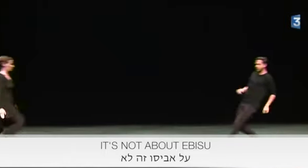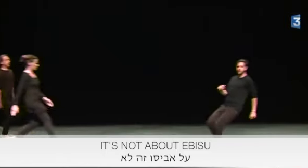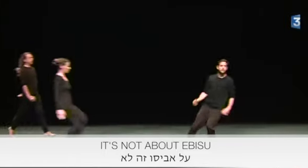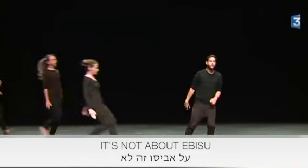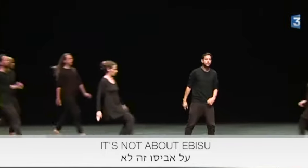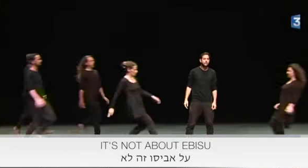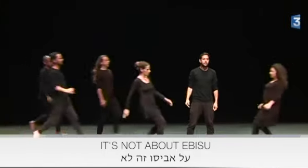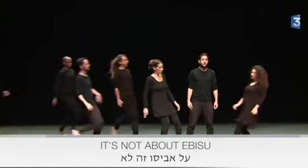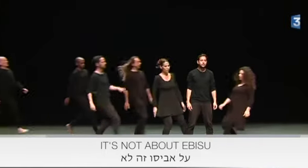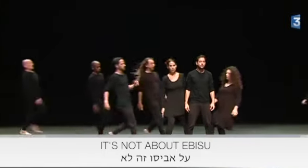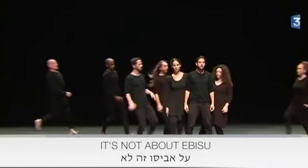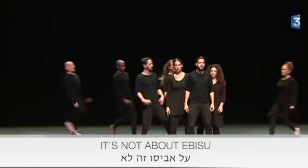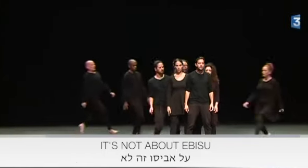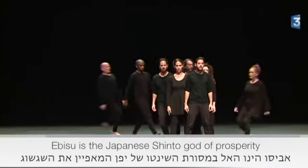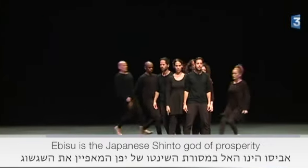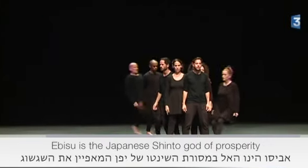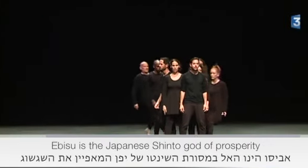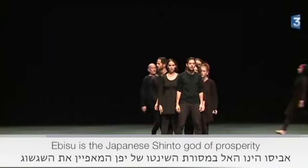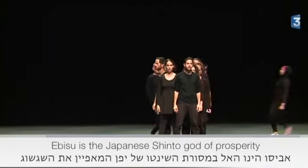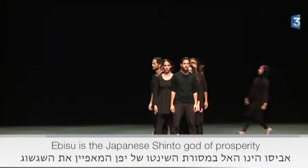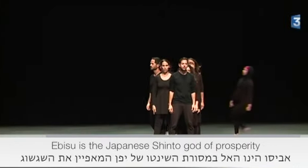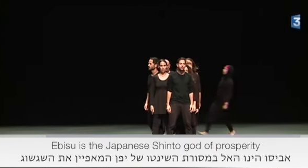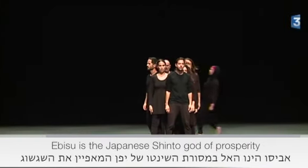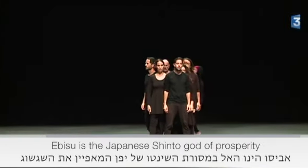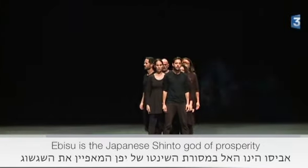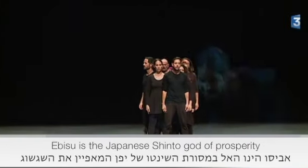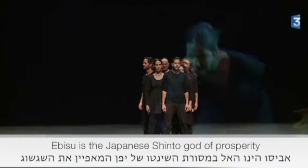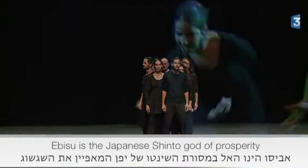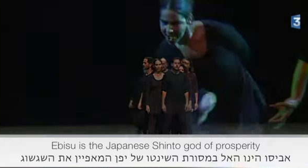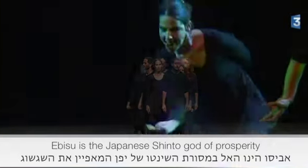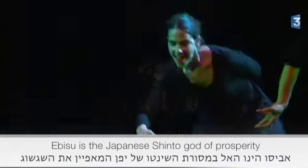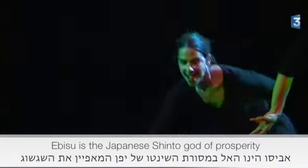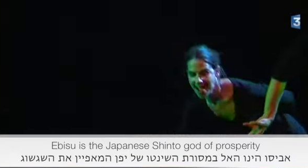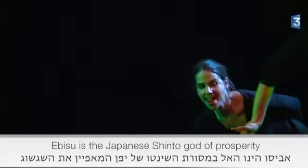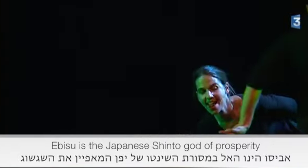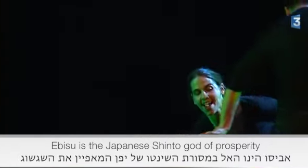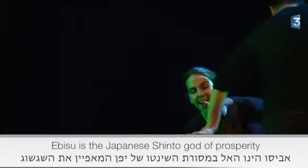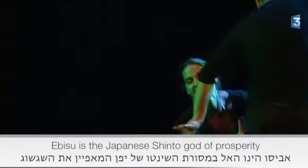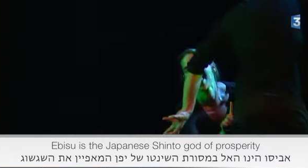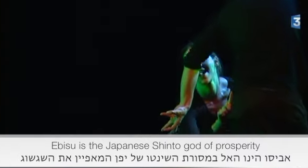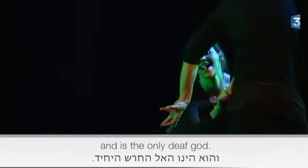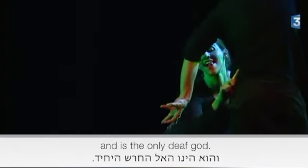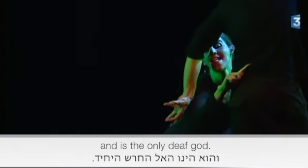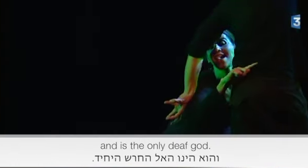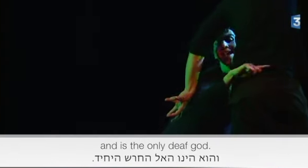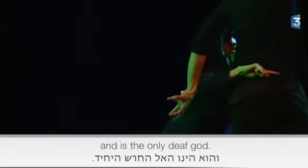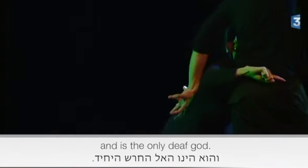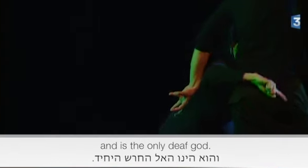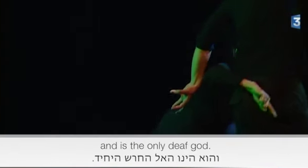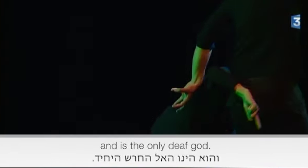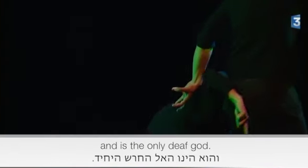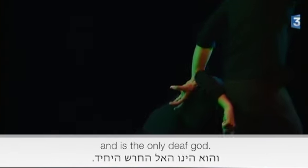It's not about Ebisu. Rien à voir avec Ebisu et pourtant le dieu Shinto de la prospérité est la seule divinité au monde à être